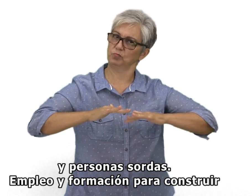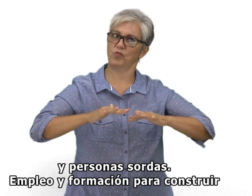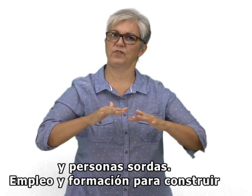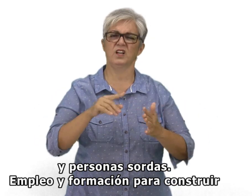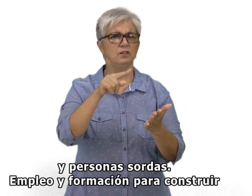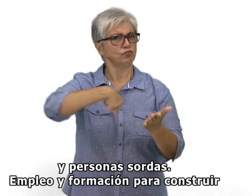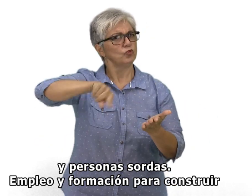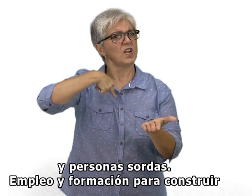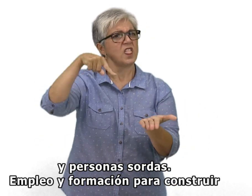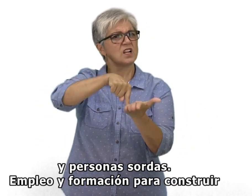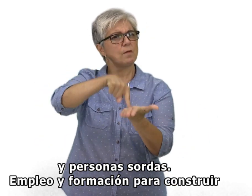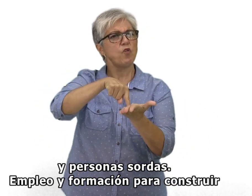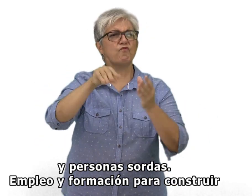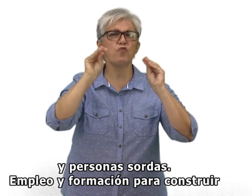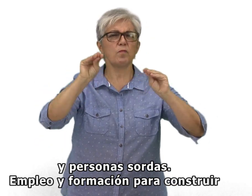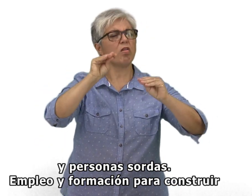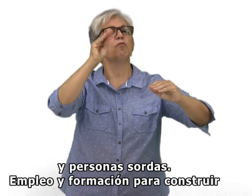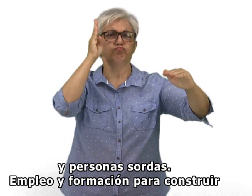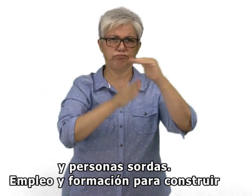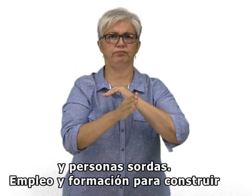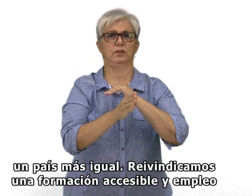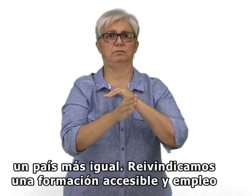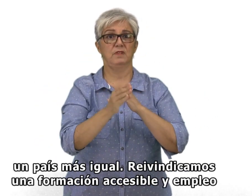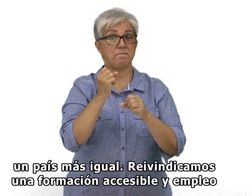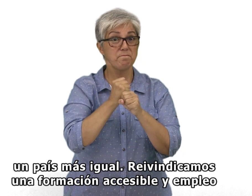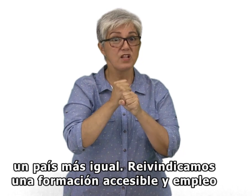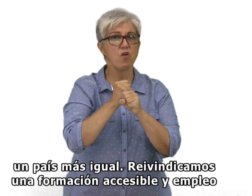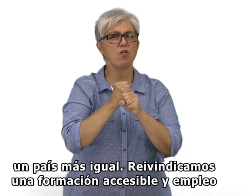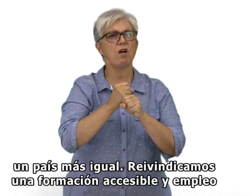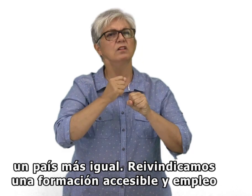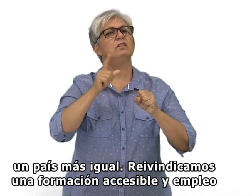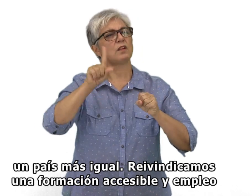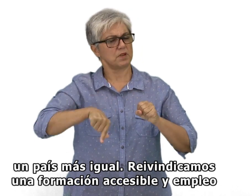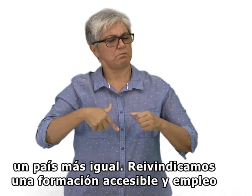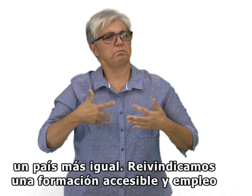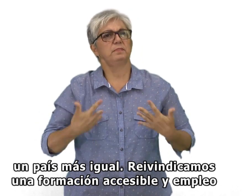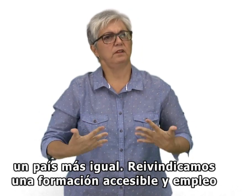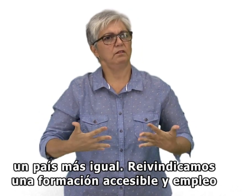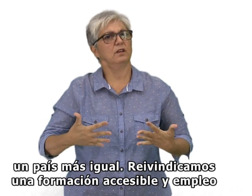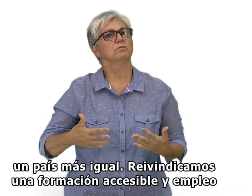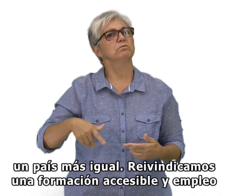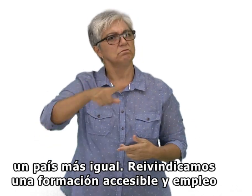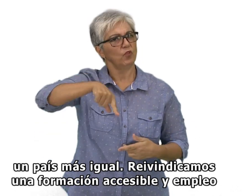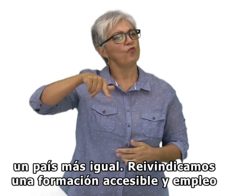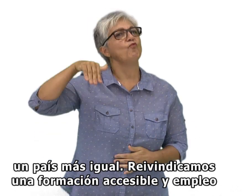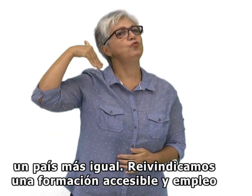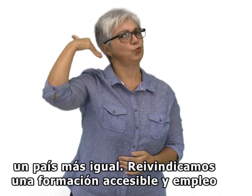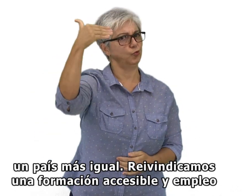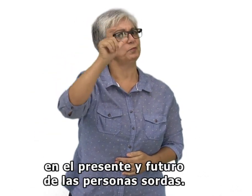sordas. Empleo y formación para construir un país más igual. Reivindicamos una formación accesible